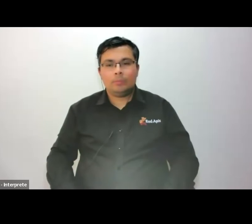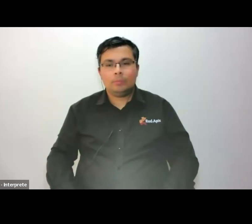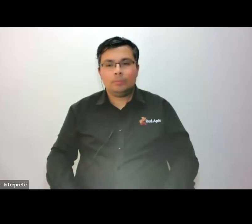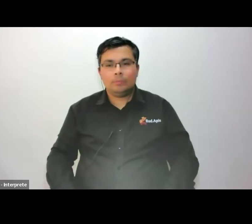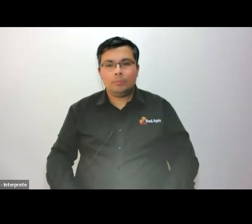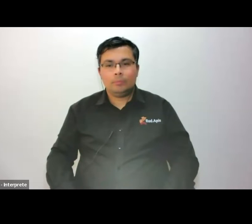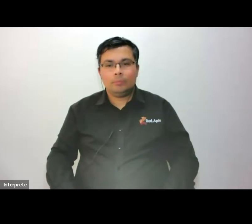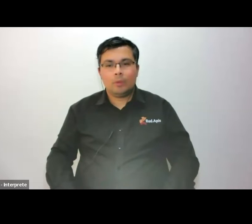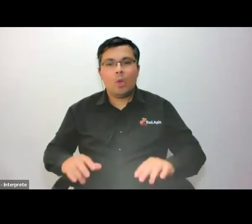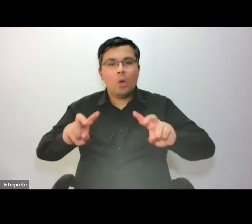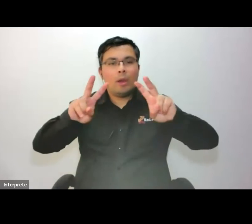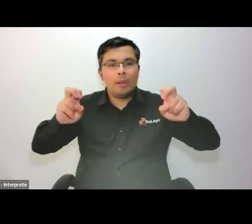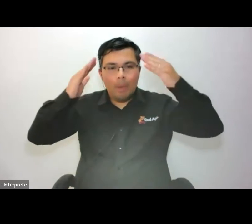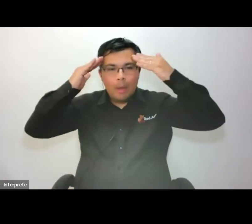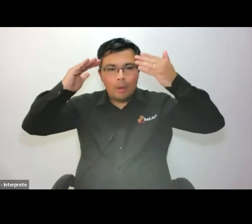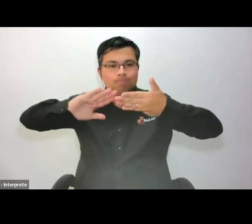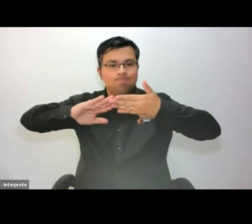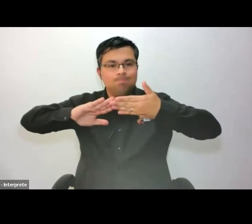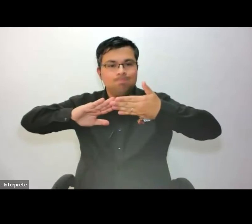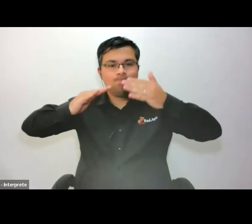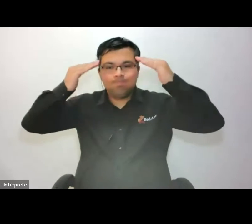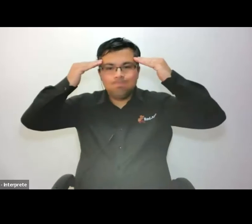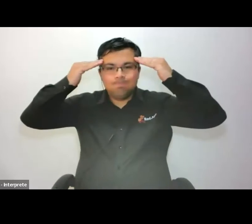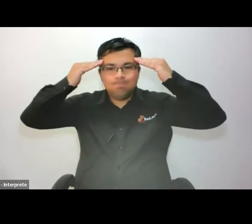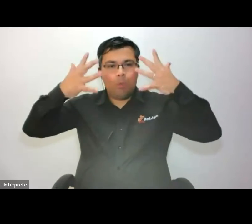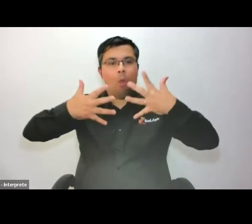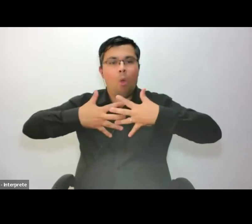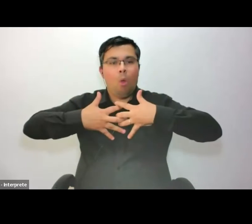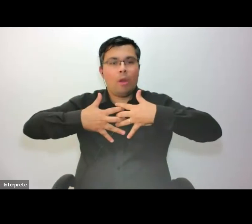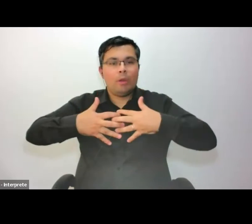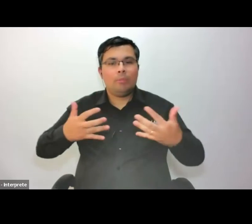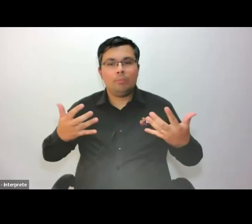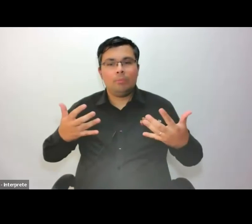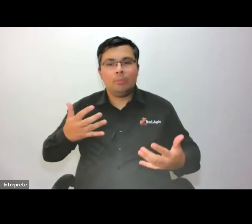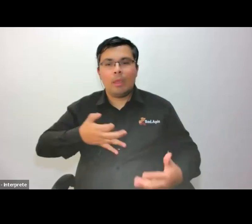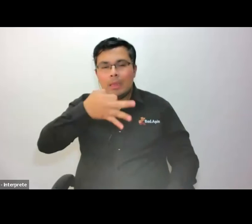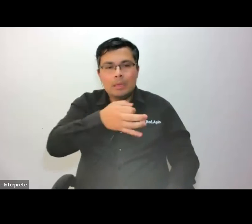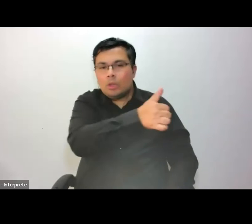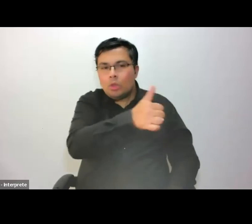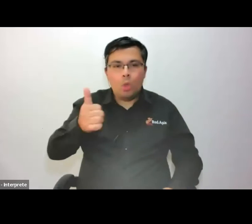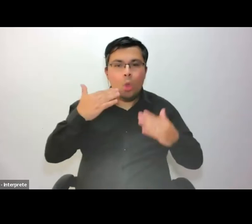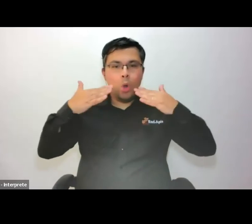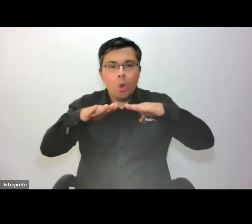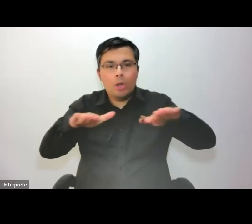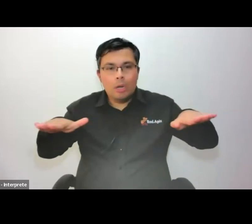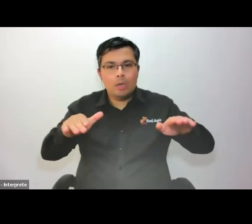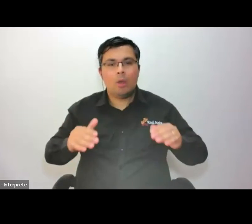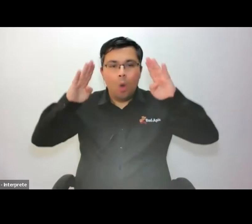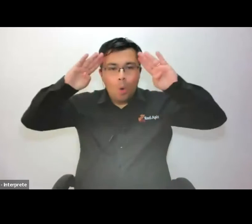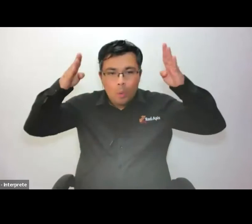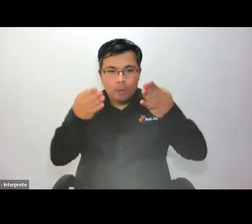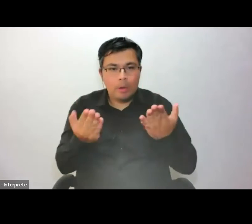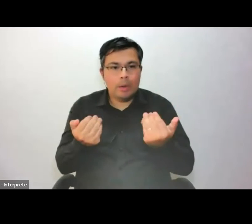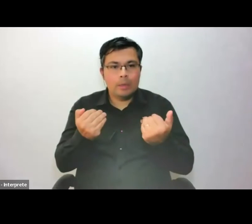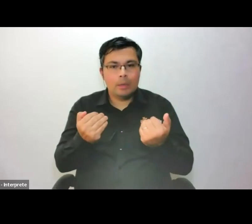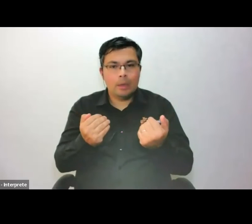generalizar, no podemos decir, mira, todos los niños con autismo requieren un asistente técnico personal, o requieren una